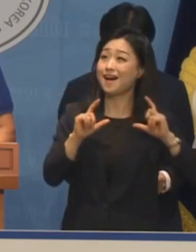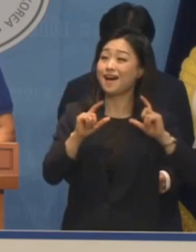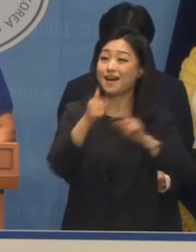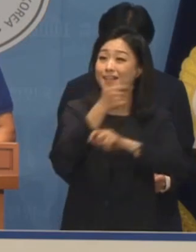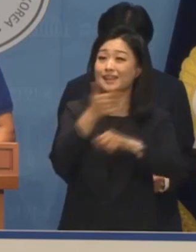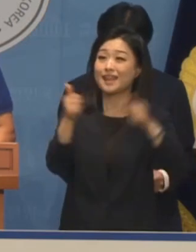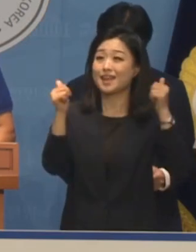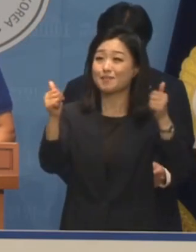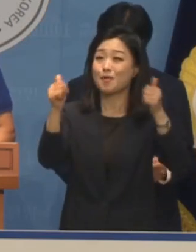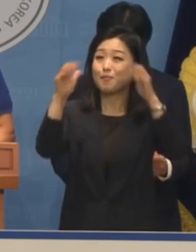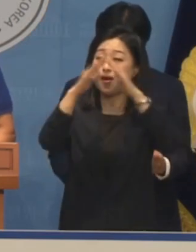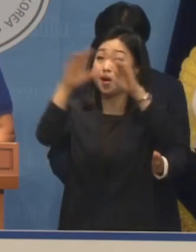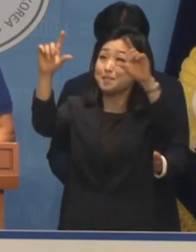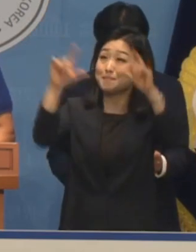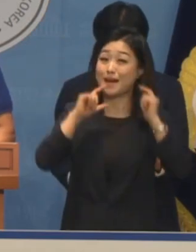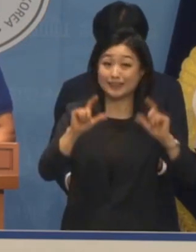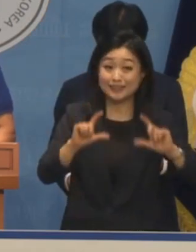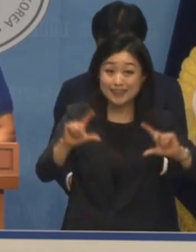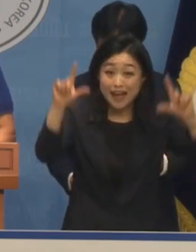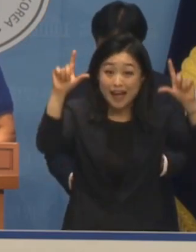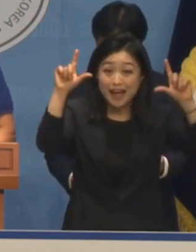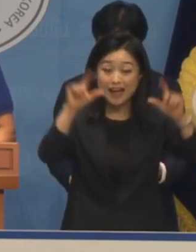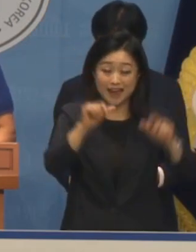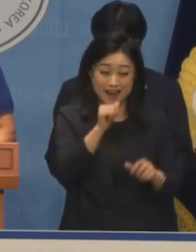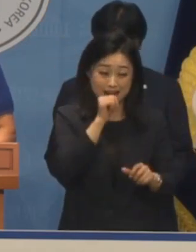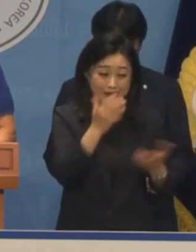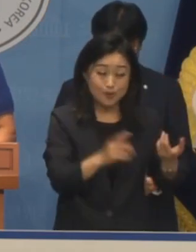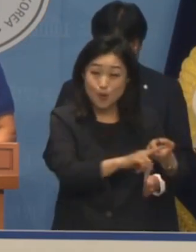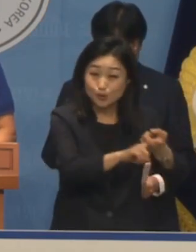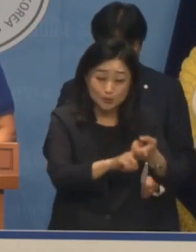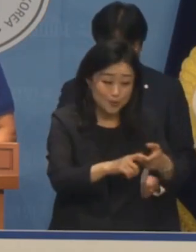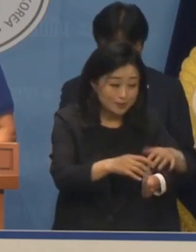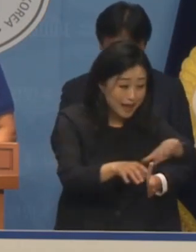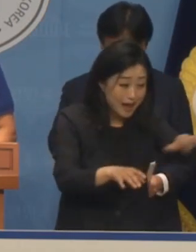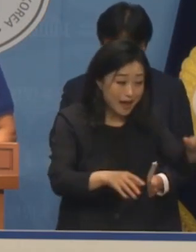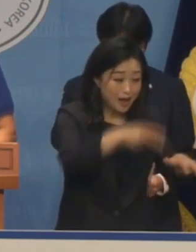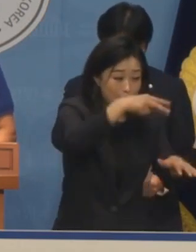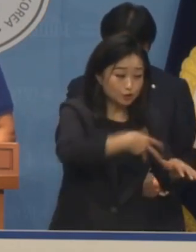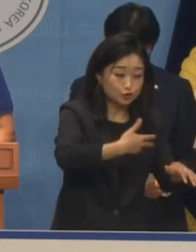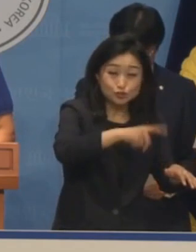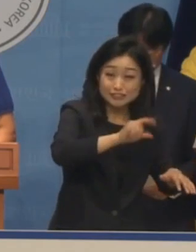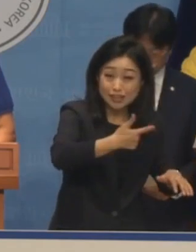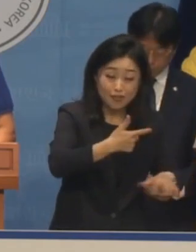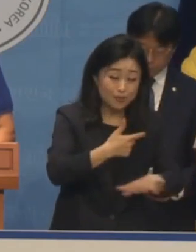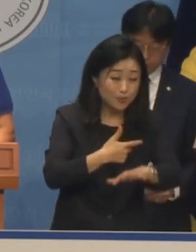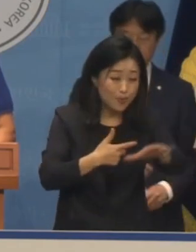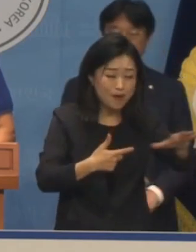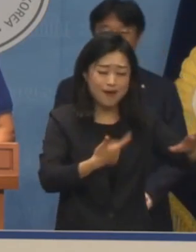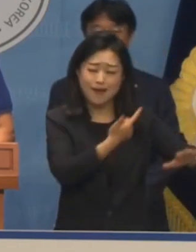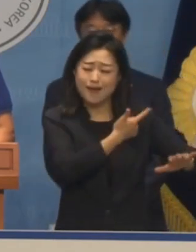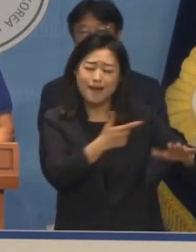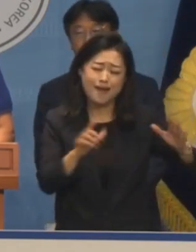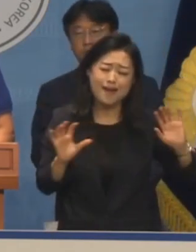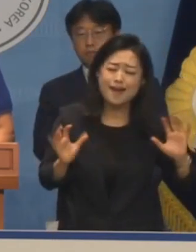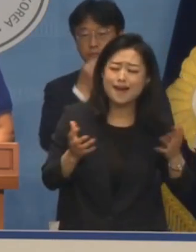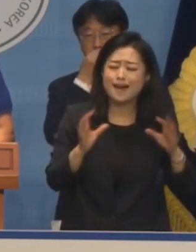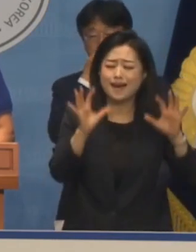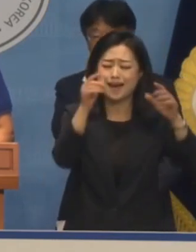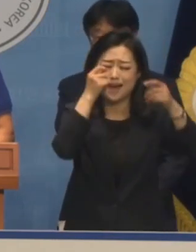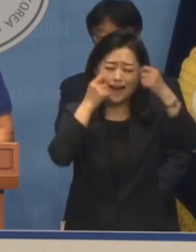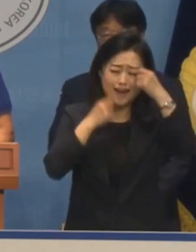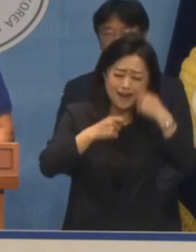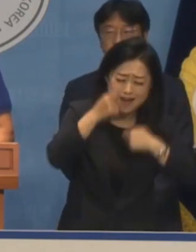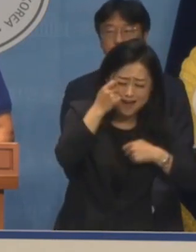받는 날 우리 금성 노조 비정규직 순천 동지들은 한유와 기쁨에 눈물을